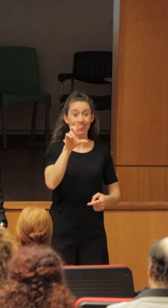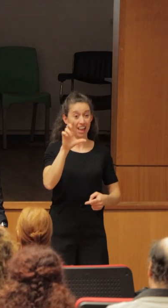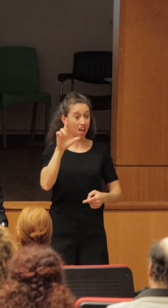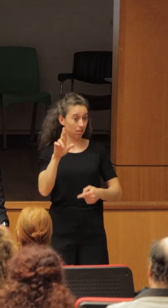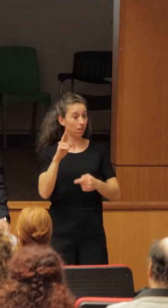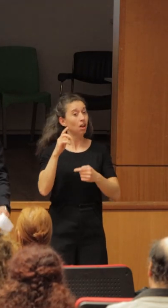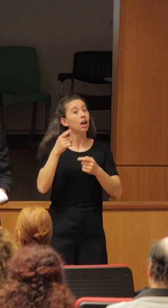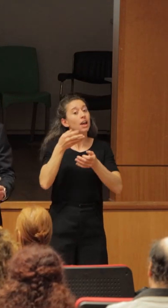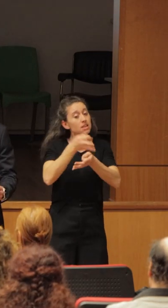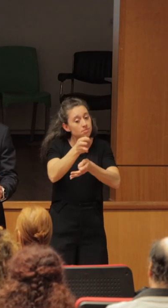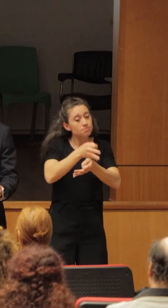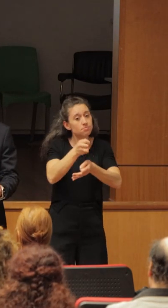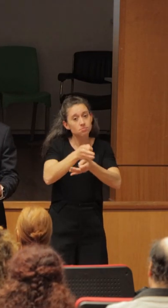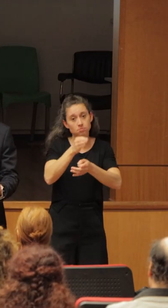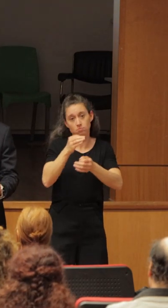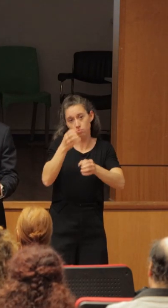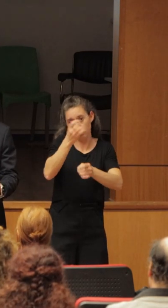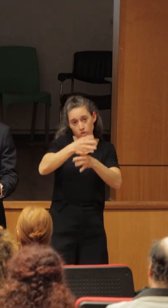formación de psicoterapeutas.